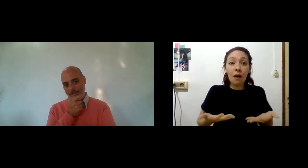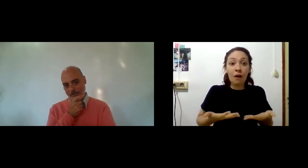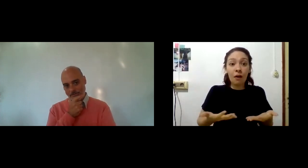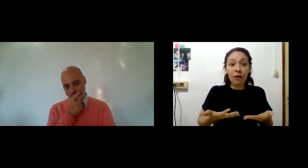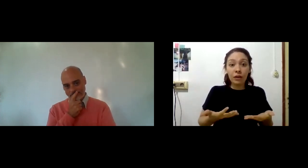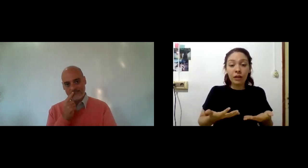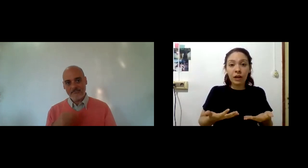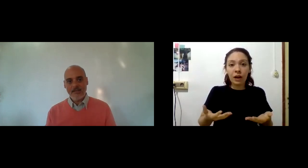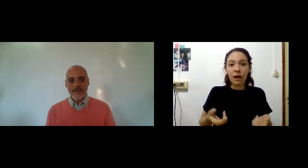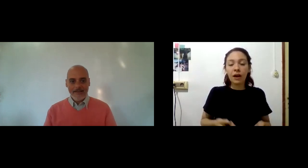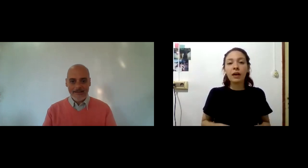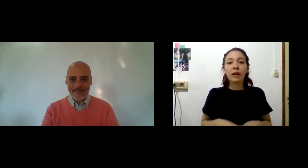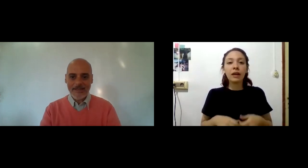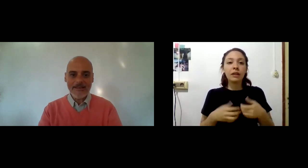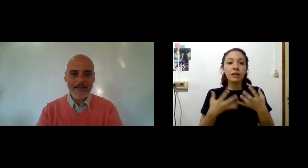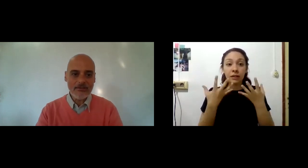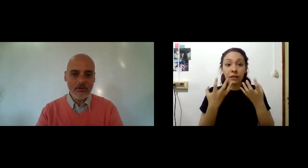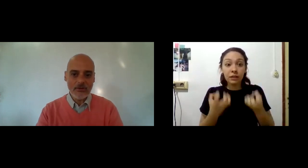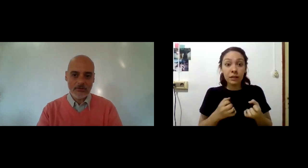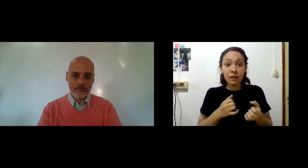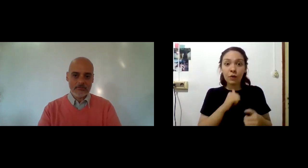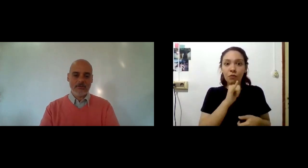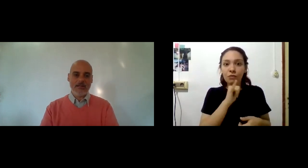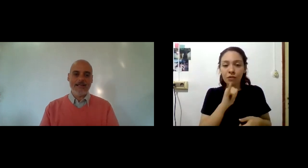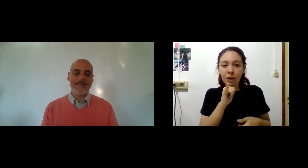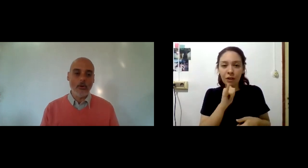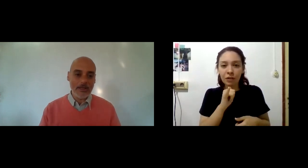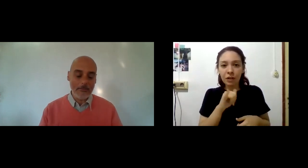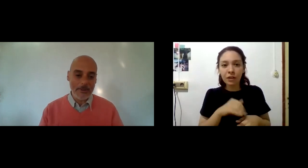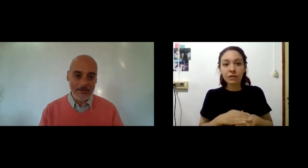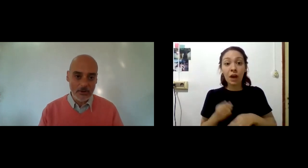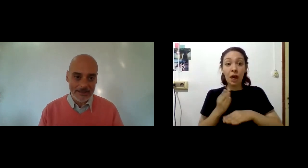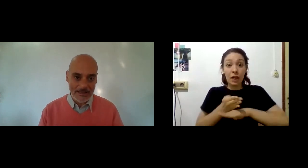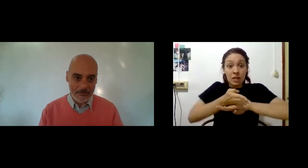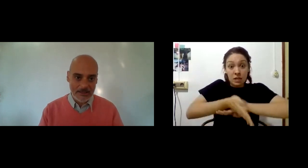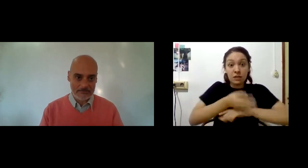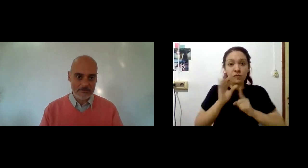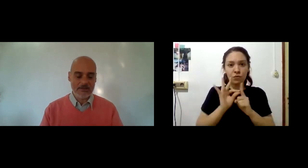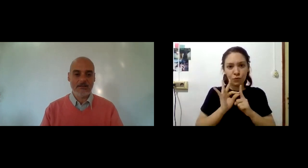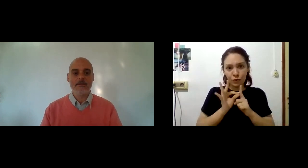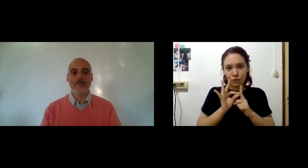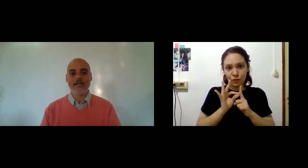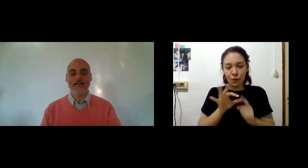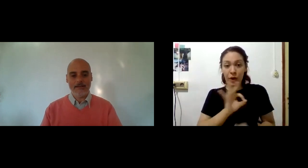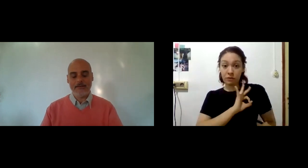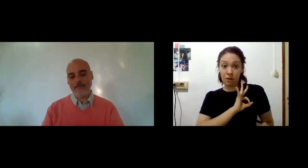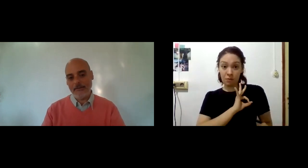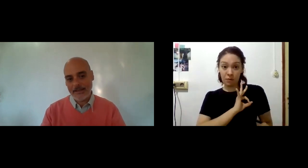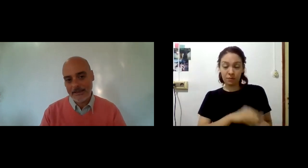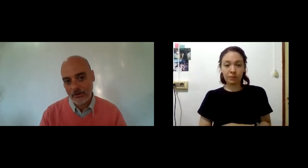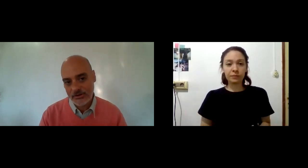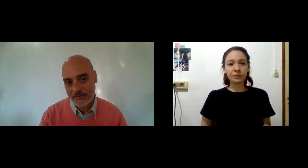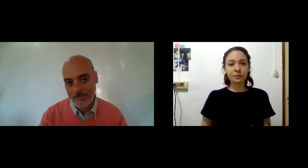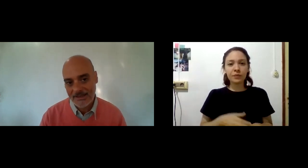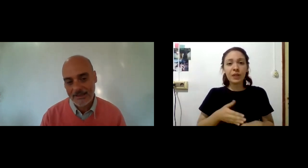examen de ingreso. El examen de ingreso, hasta ahora, previo pandemia, o sea que la